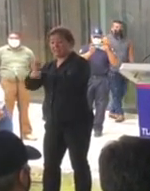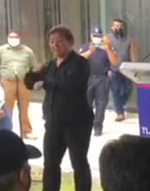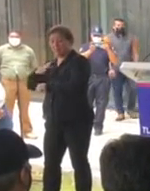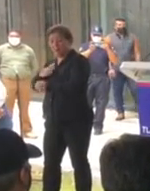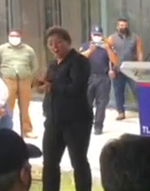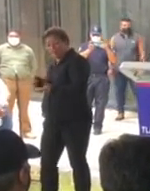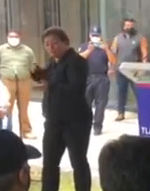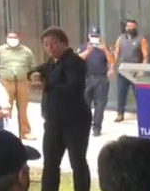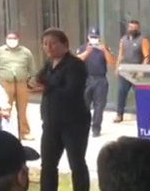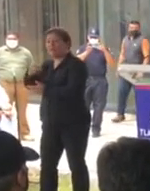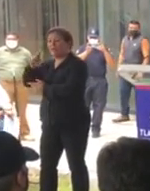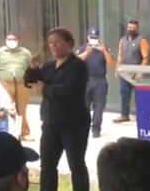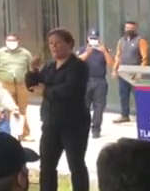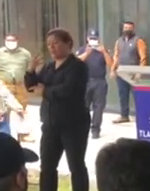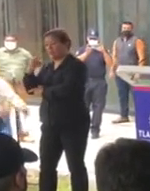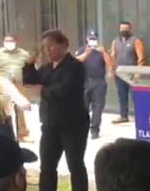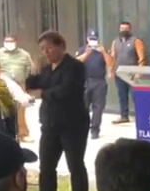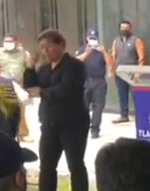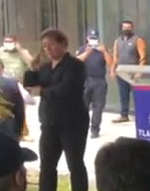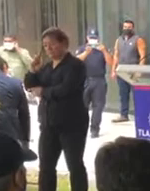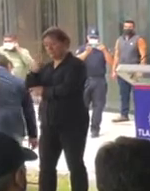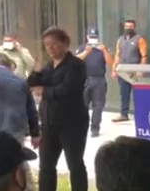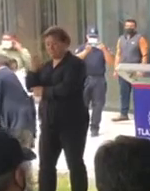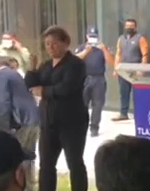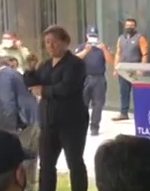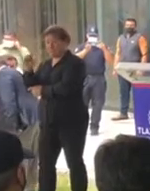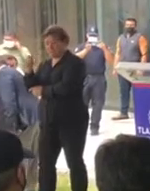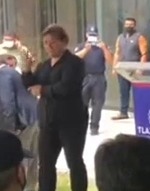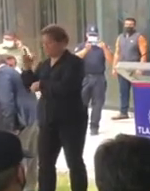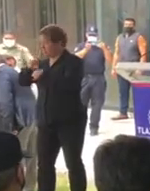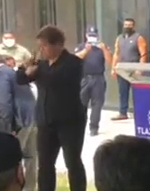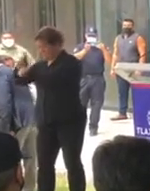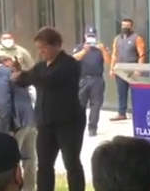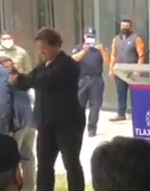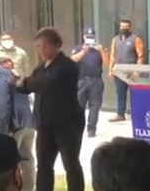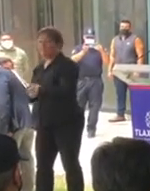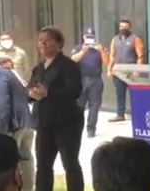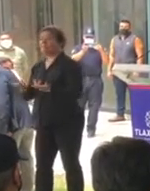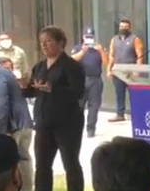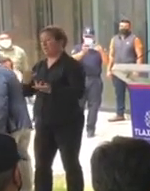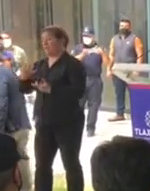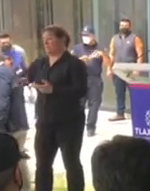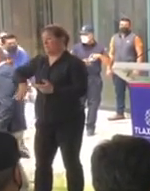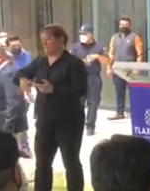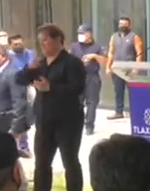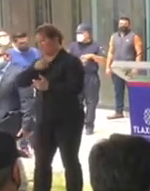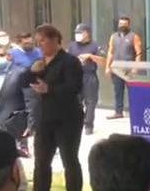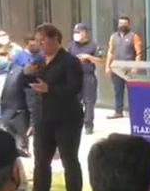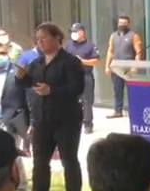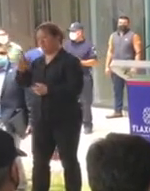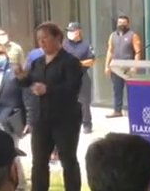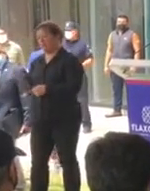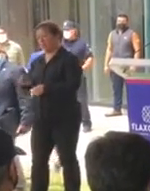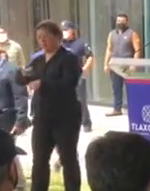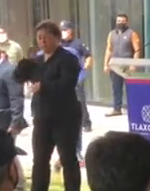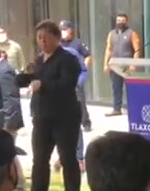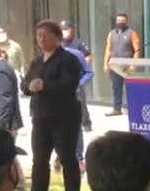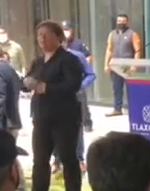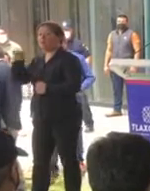horas yo en el proceso así que este es un gran día para él